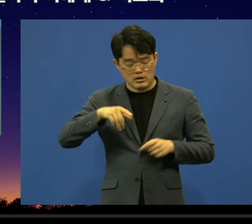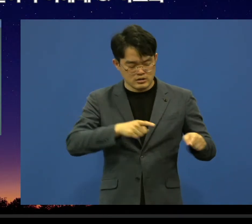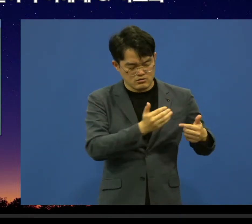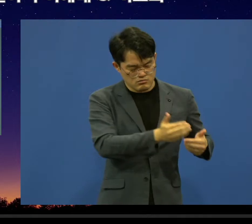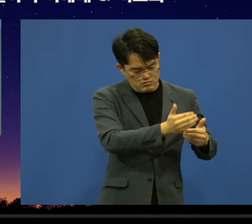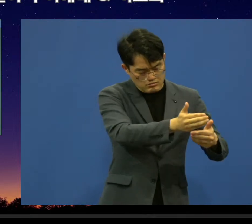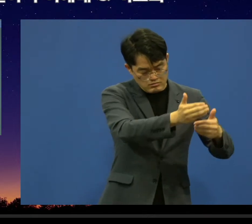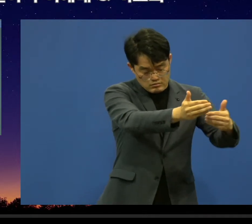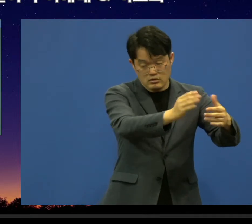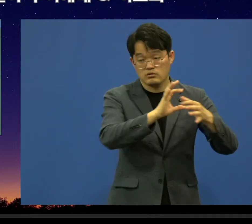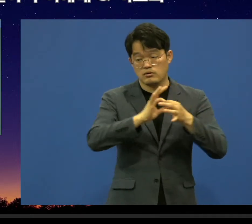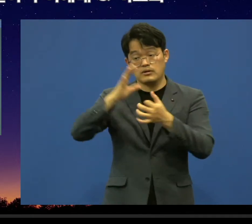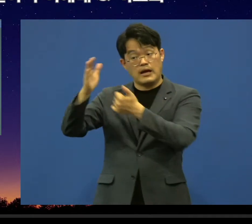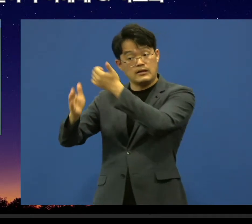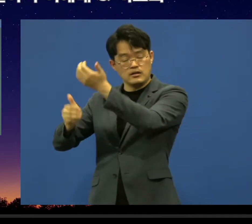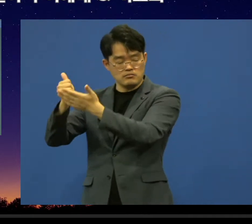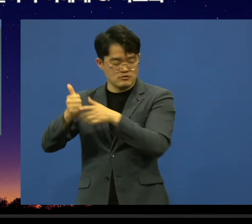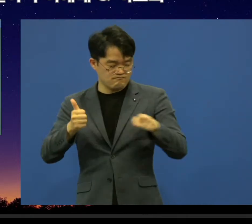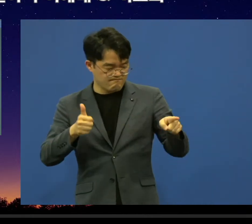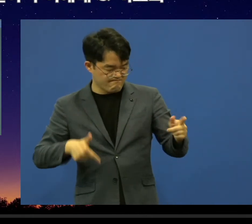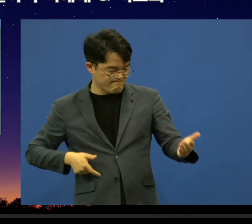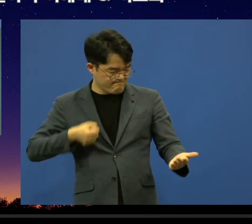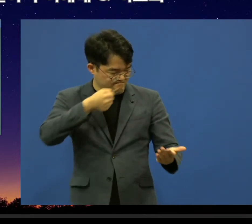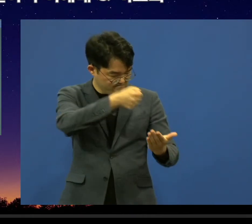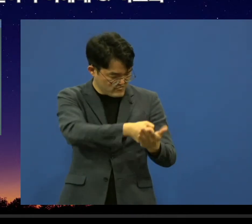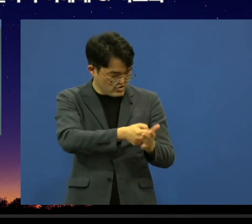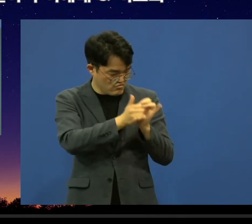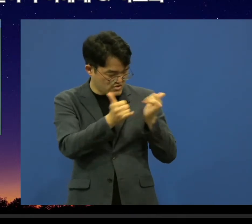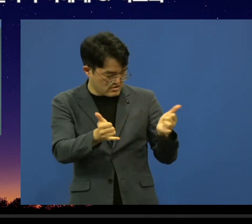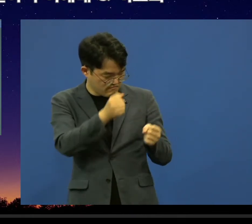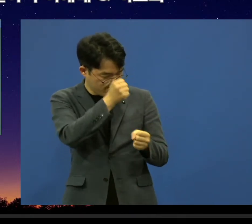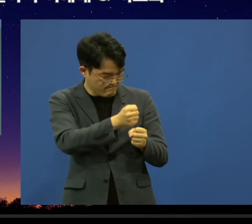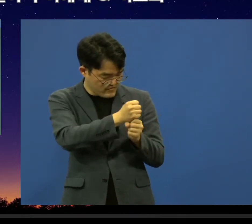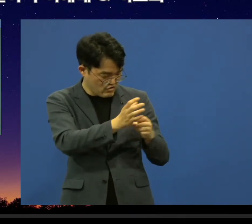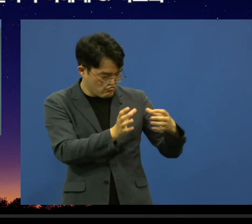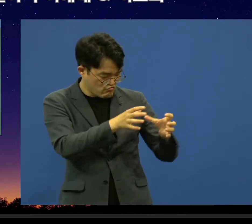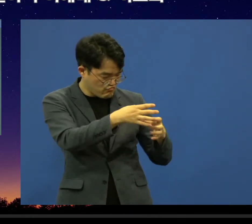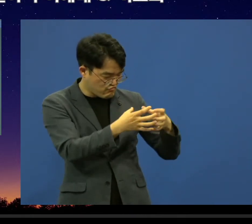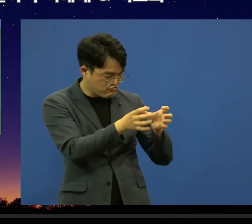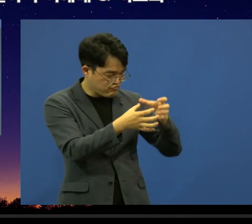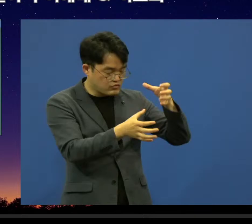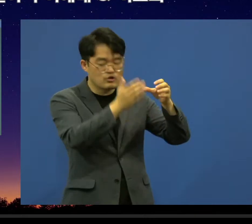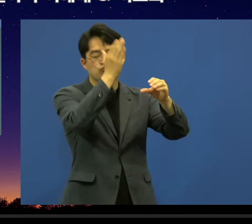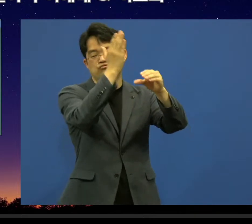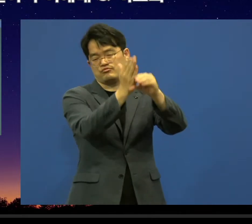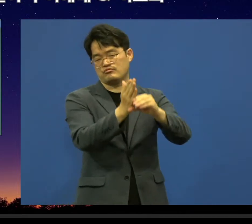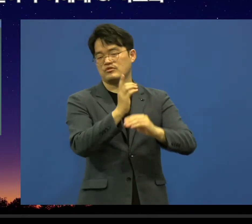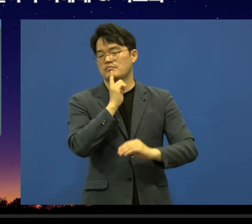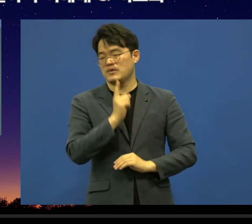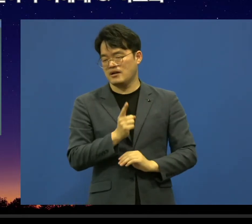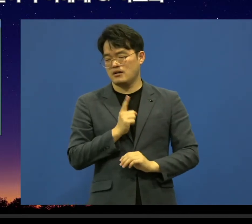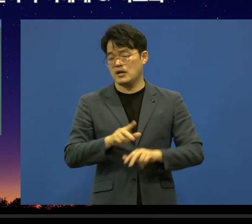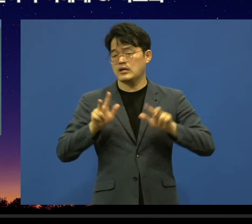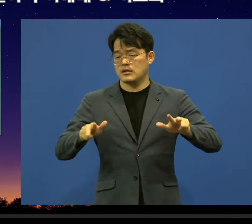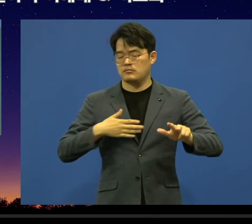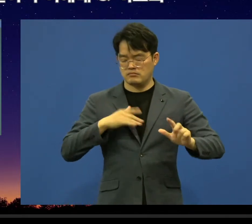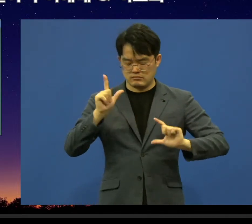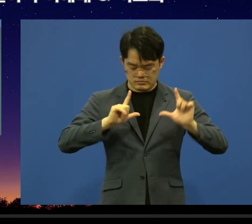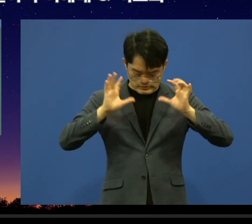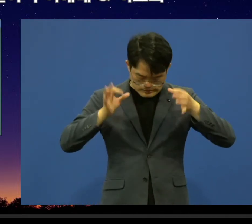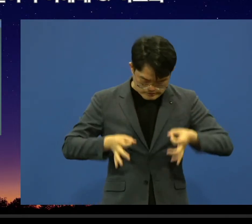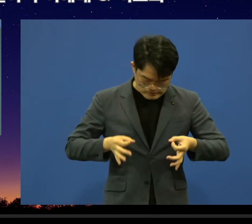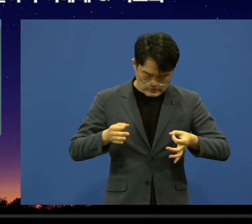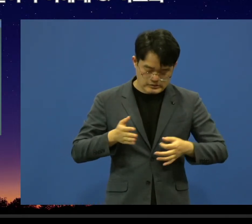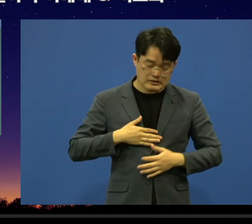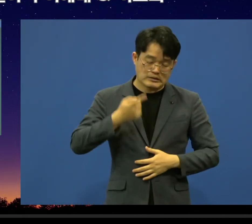만드십니다. 그러므로 여러분, 지금 내 모습이 너무 초라해 보이고 지금 내 모습으로 앞으로 무엇을 할 수